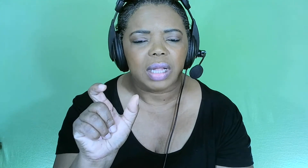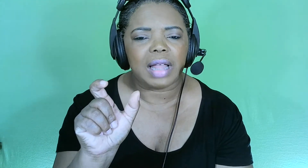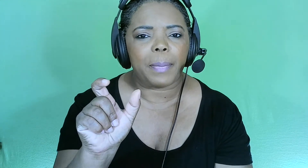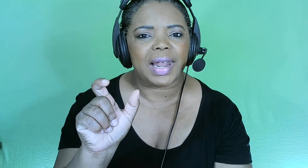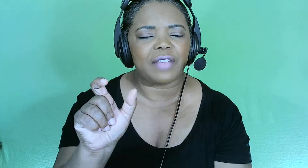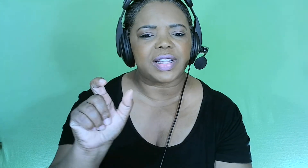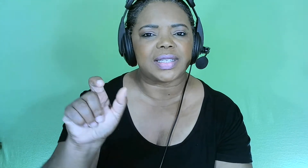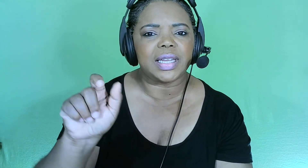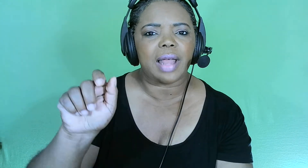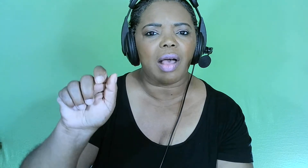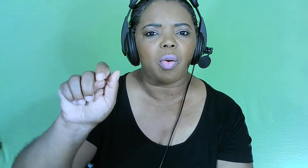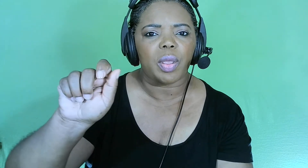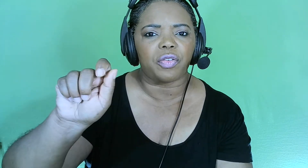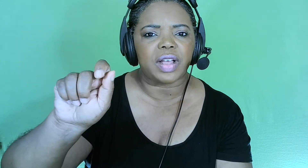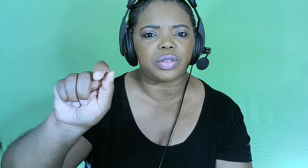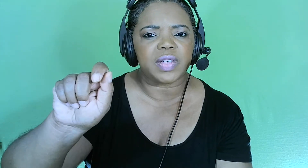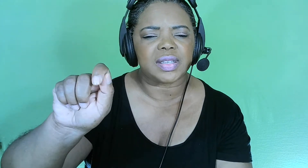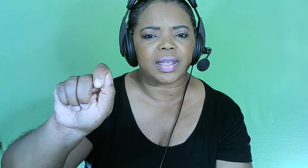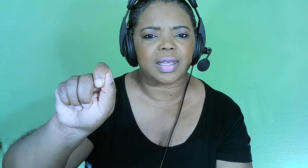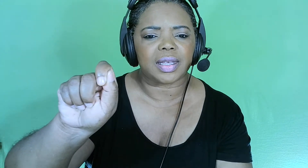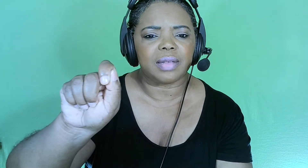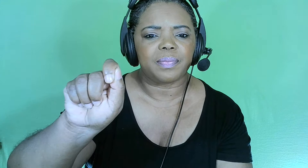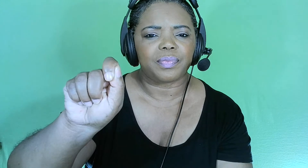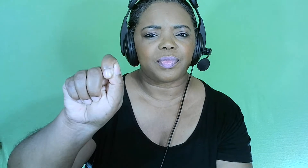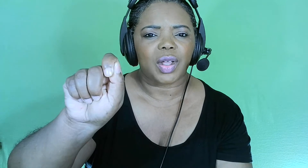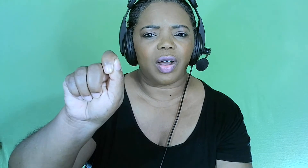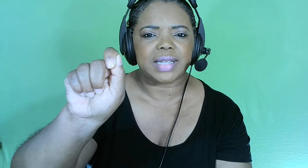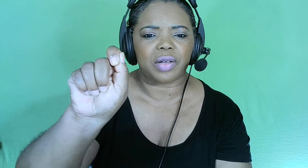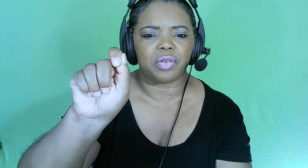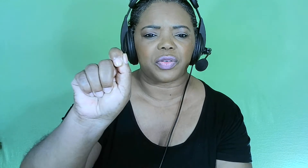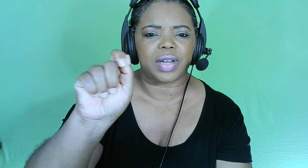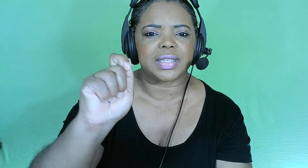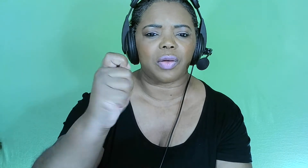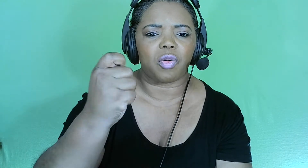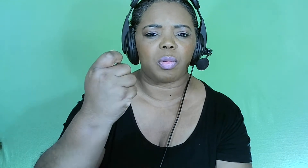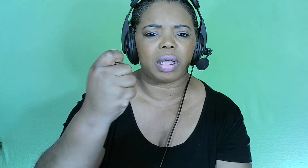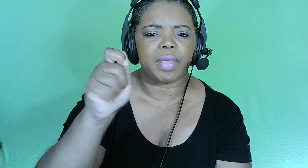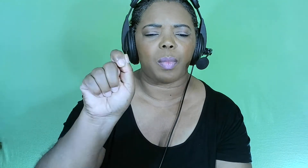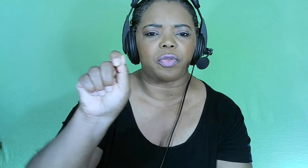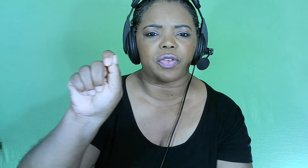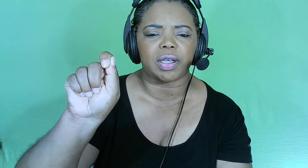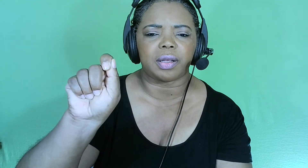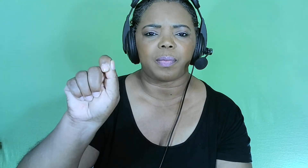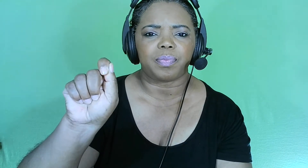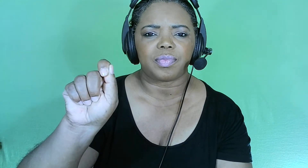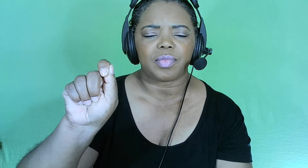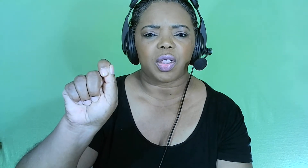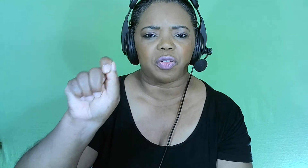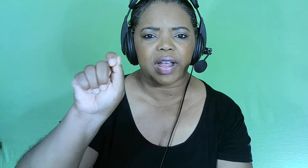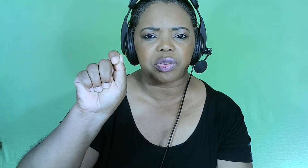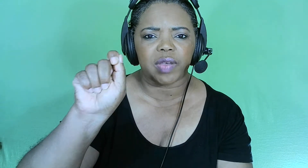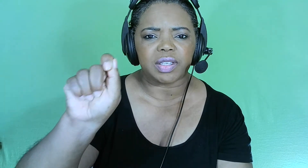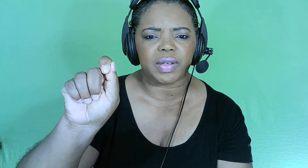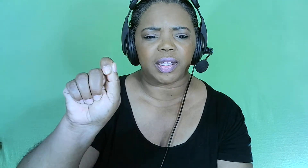da palavra sinal, eu faço isso aqui. Olha essa configuração, como que a minha mão fica. Eu faço isso